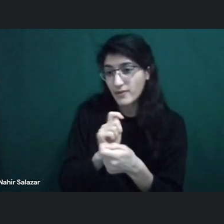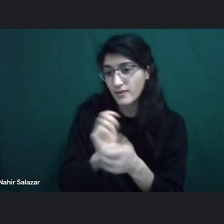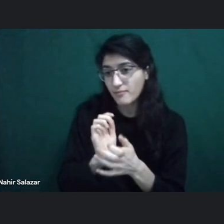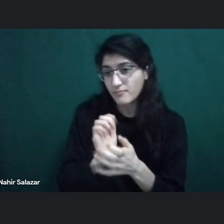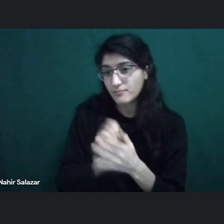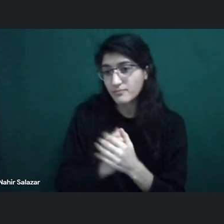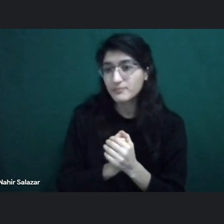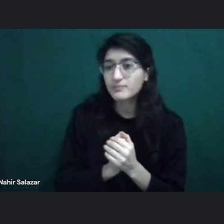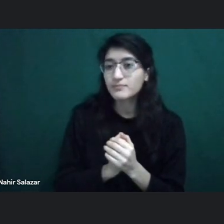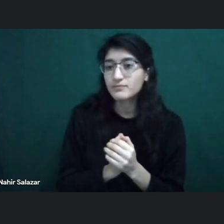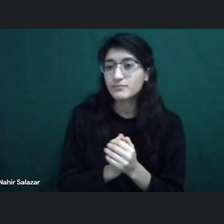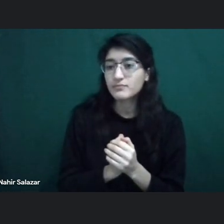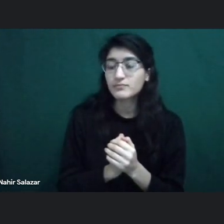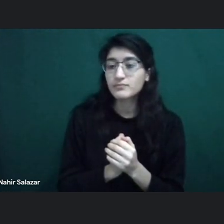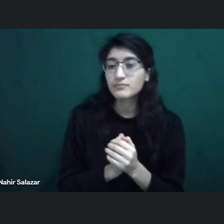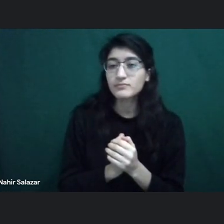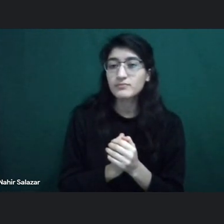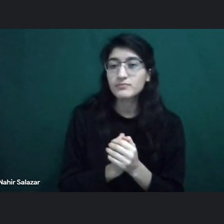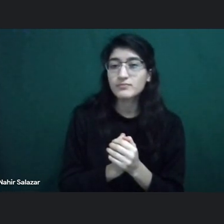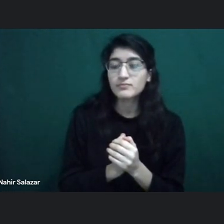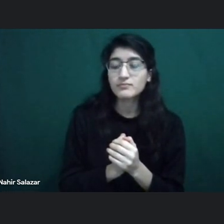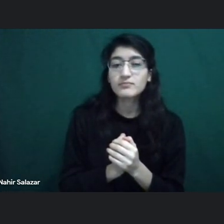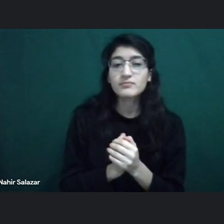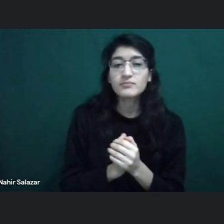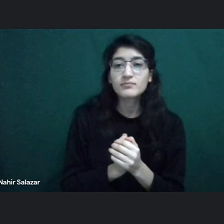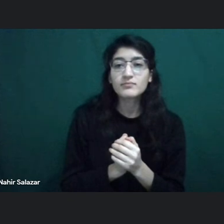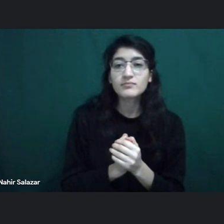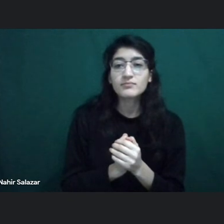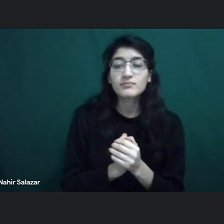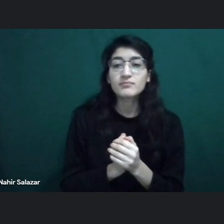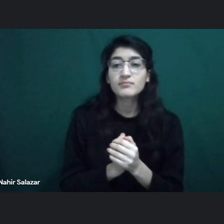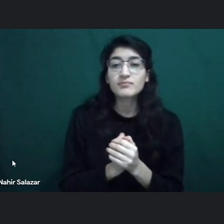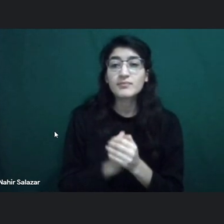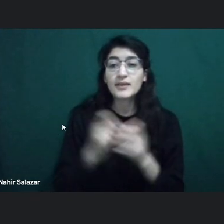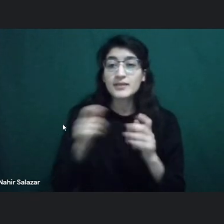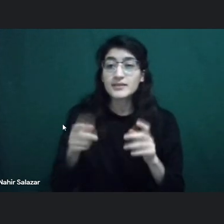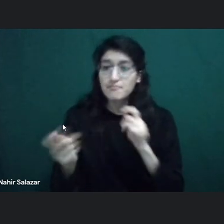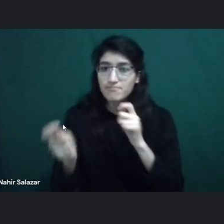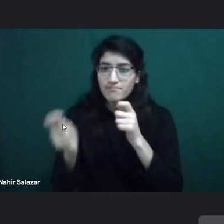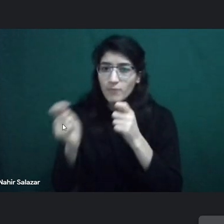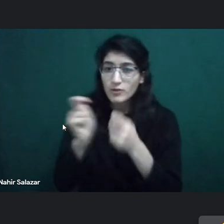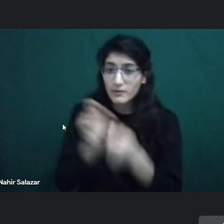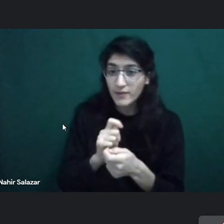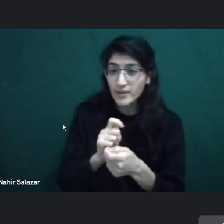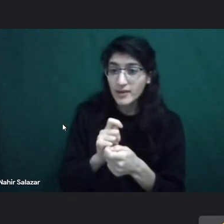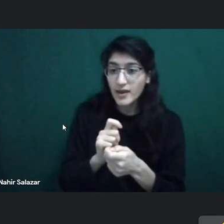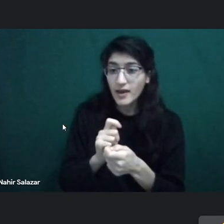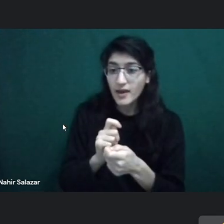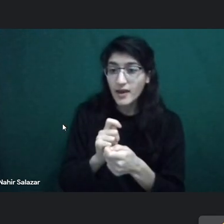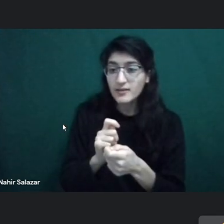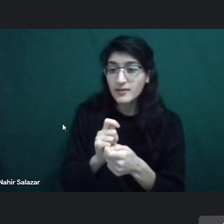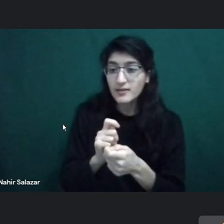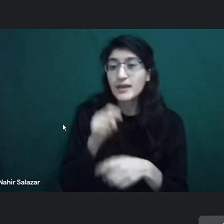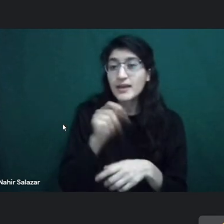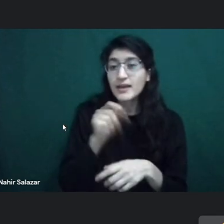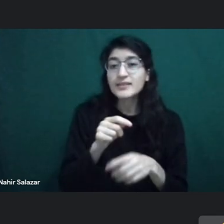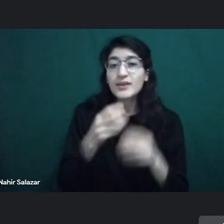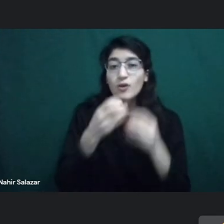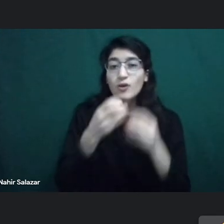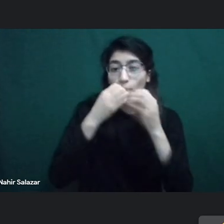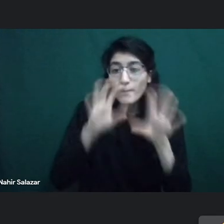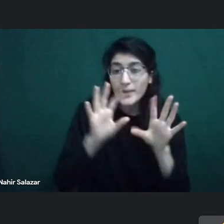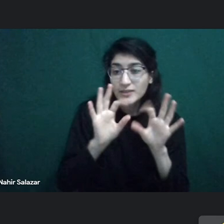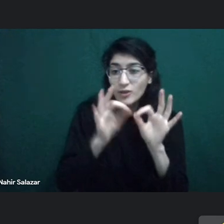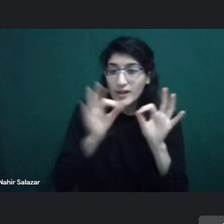Si ING está modificando al sustantivo y está ubicado en la frase en inglés adelante del sustantivo,